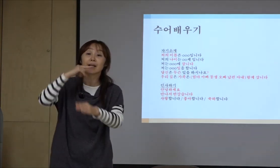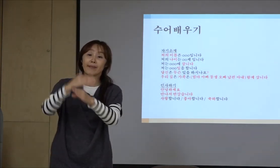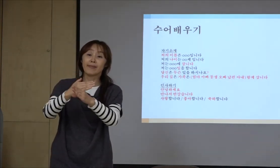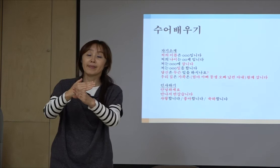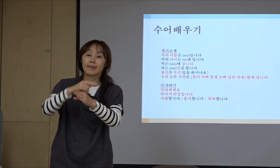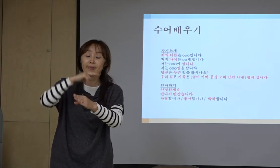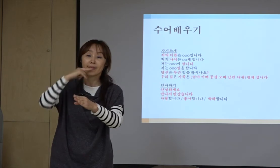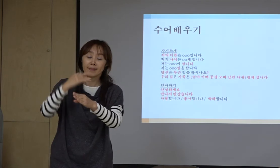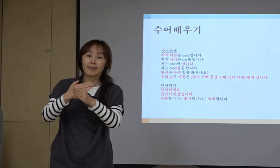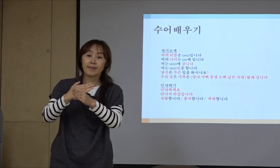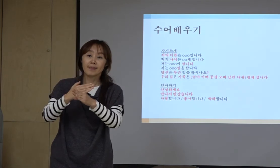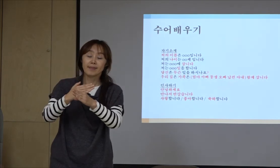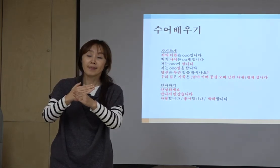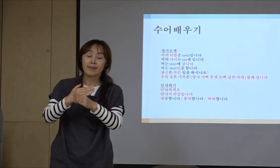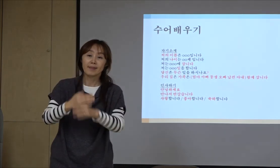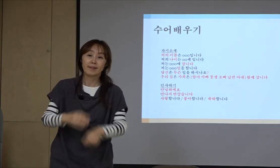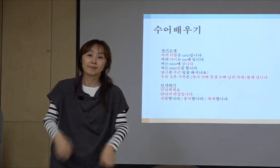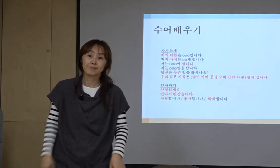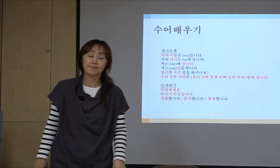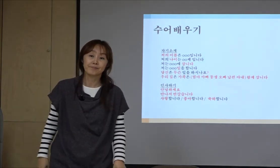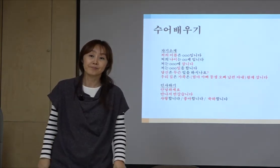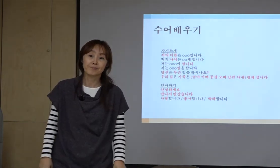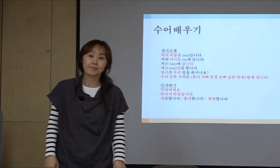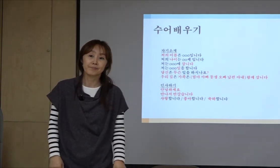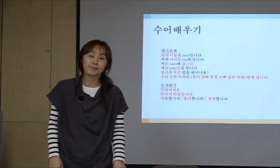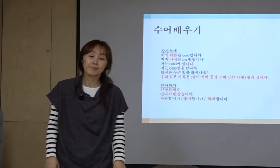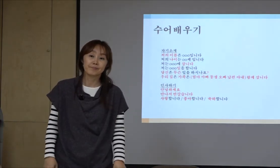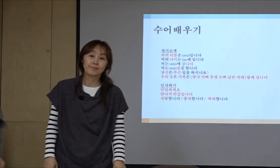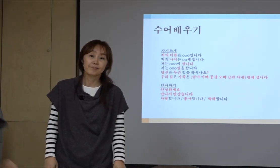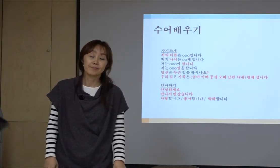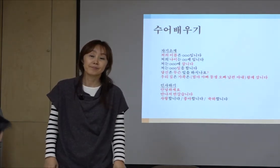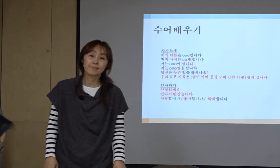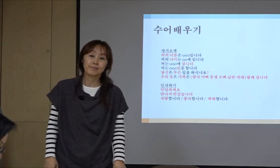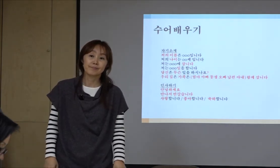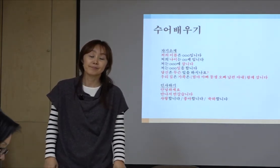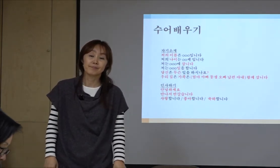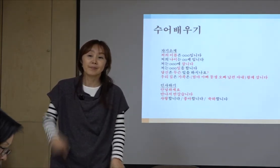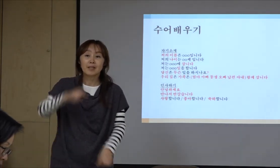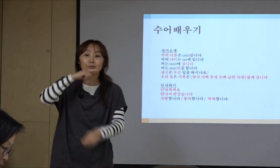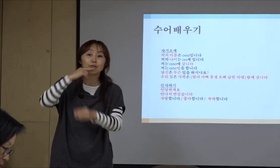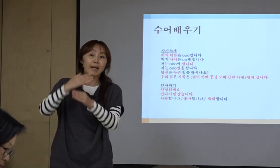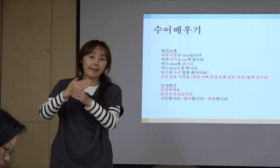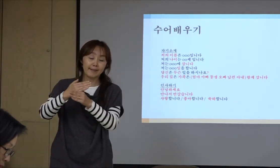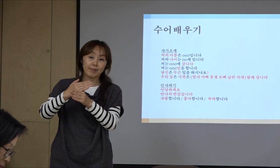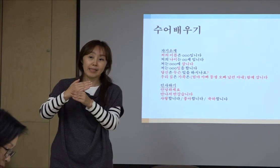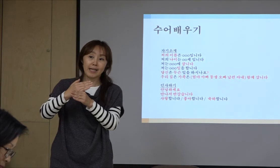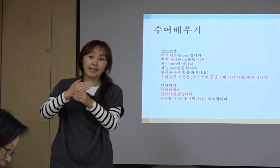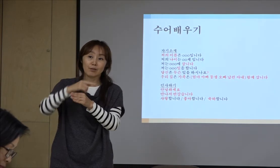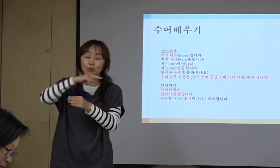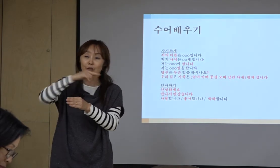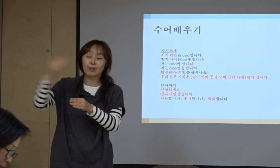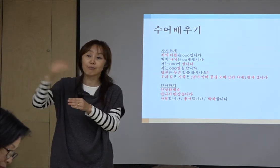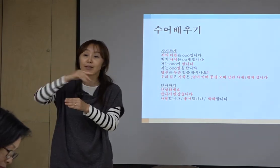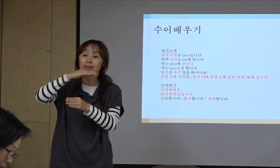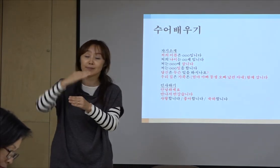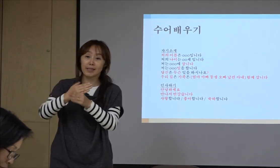북한. 그러니까 그러니까 인증강에 계시면 최소한 저쪽이 북한이라는 얘기를 해줘야 될 거야. 북한입니다. 그러면 저쪽은